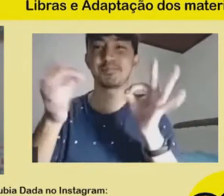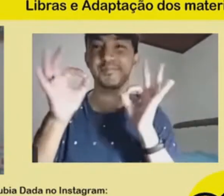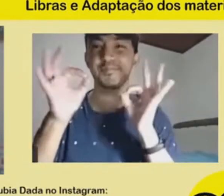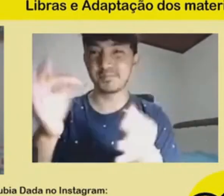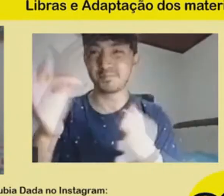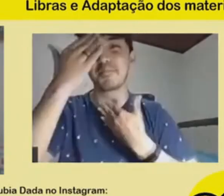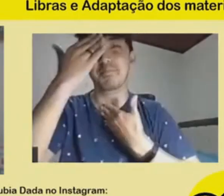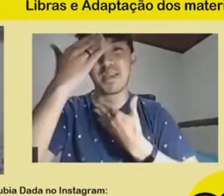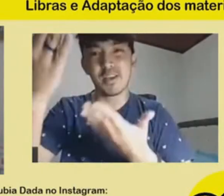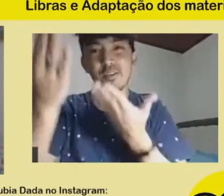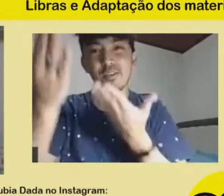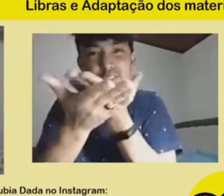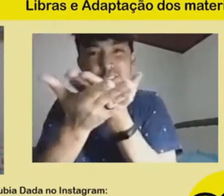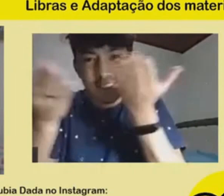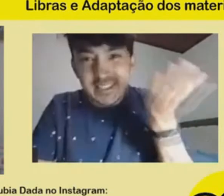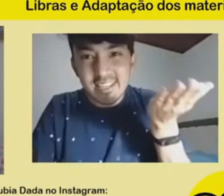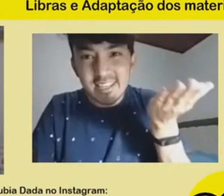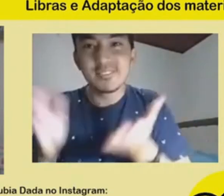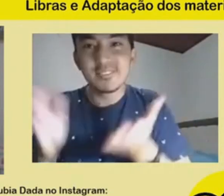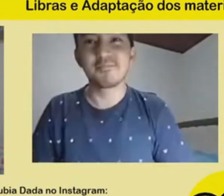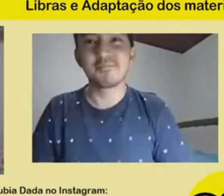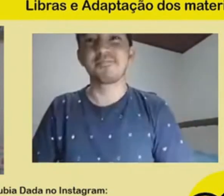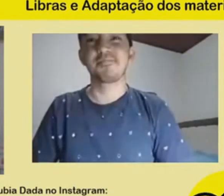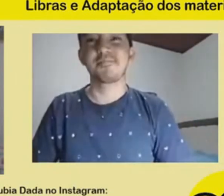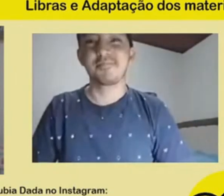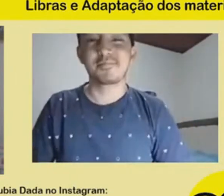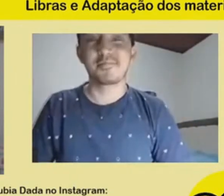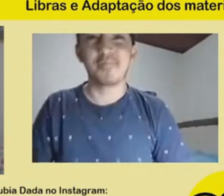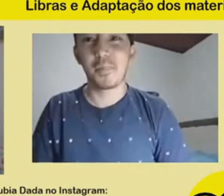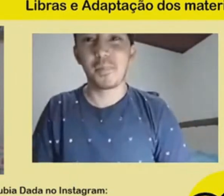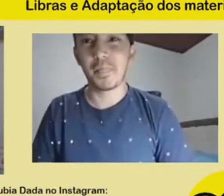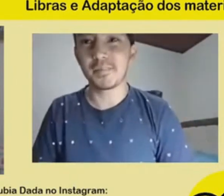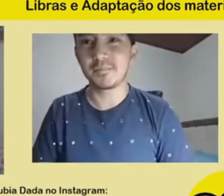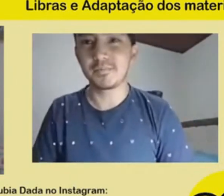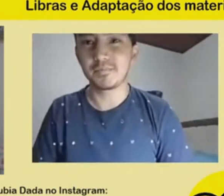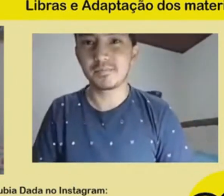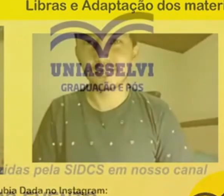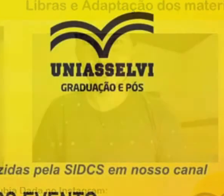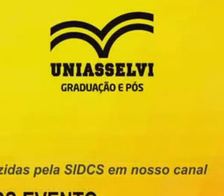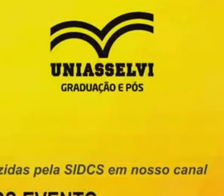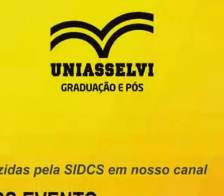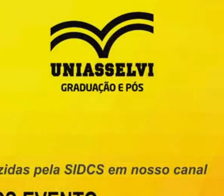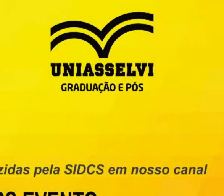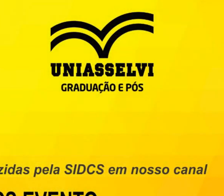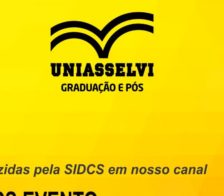por essa live de hoje, beleza? Ótimo, professora. Muito obrigado a todos.